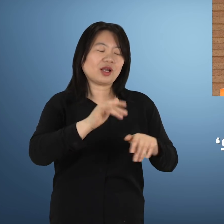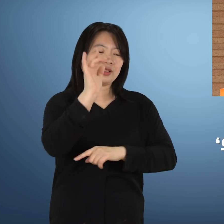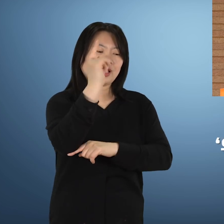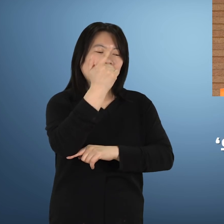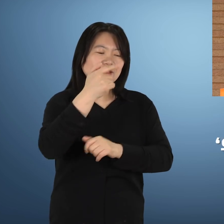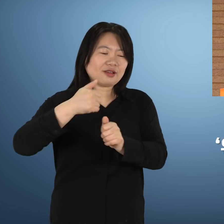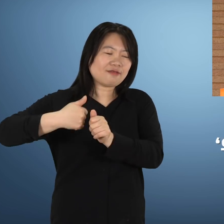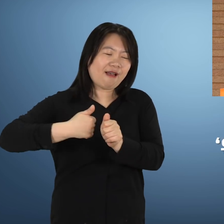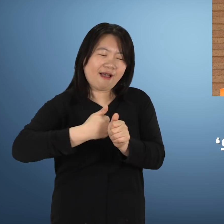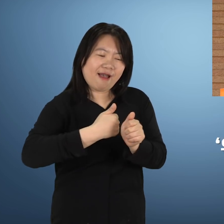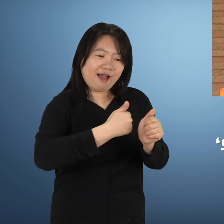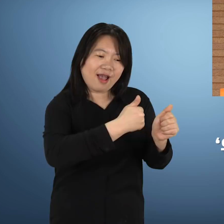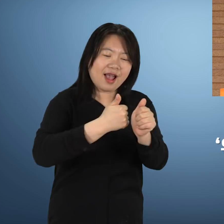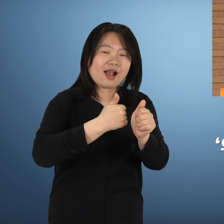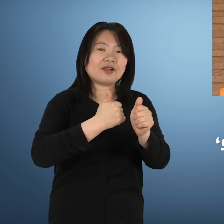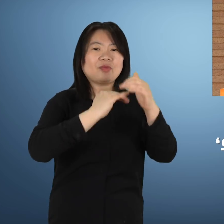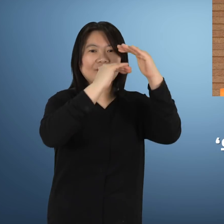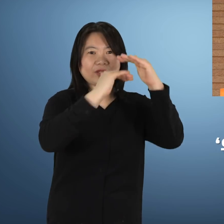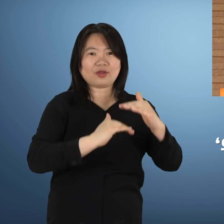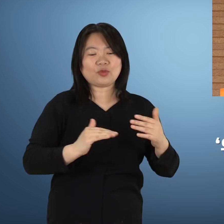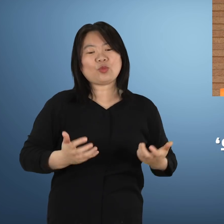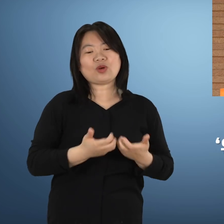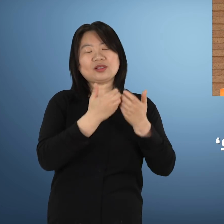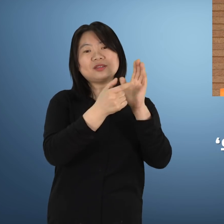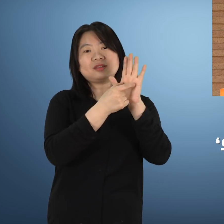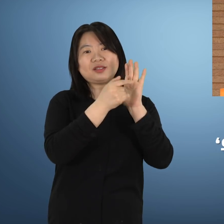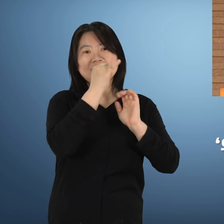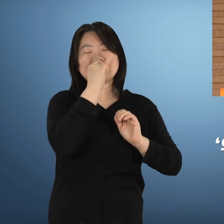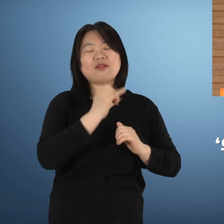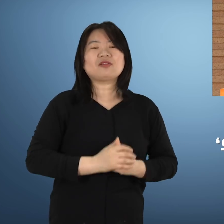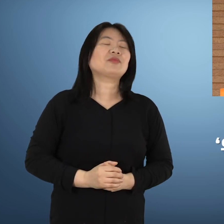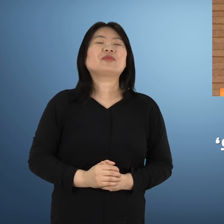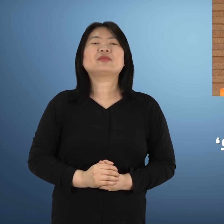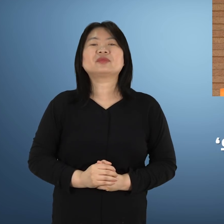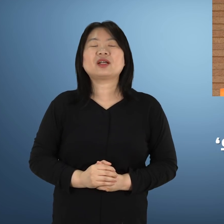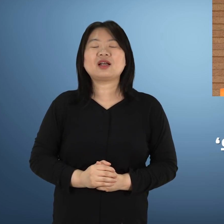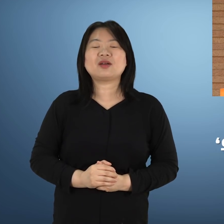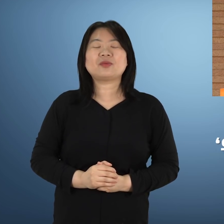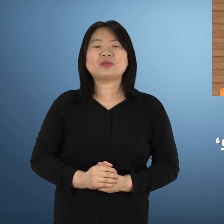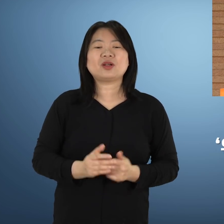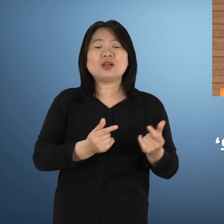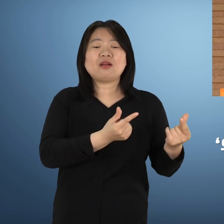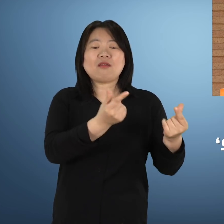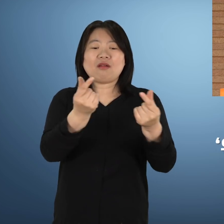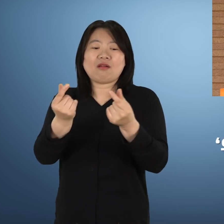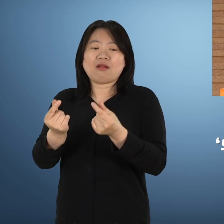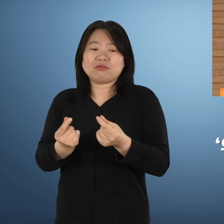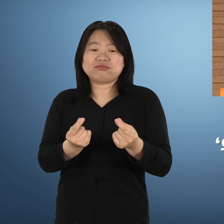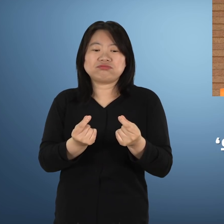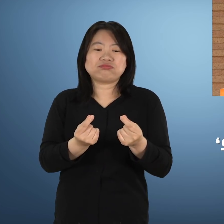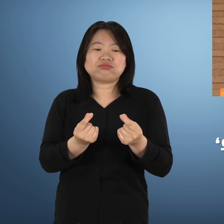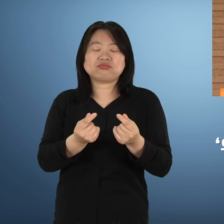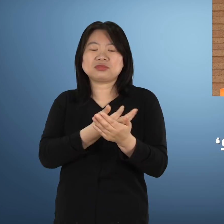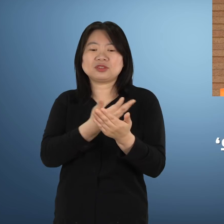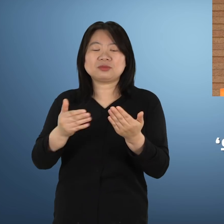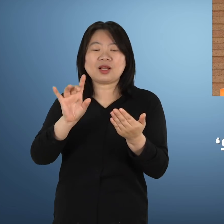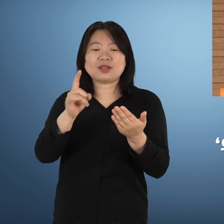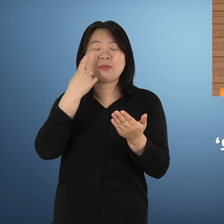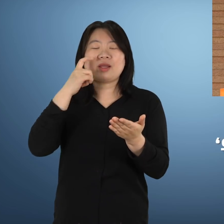추적하는 기록들이 빼곡히 차 있단 말이에요. 그런데 일관된 패턴 하나를 발견할 수가 있습니다.